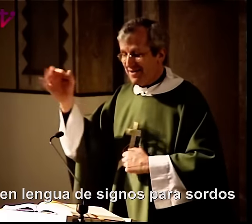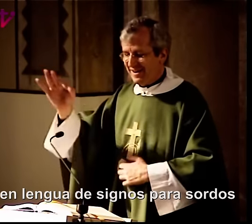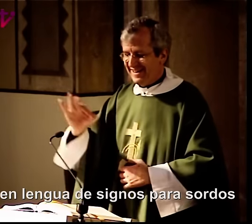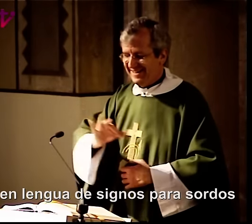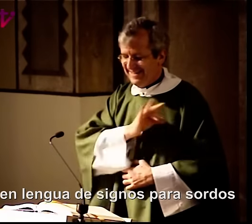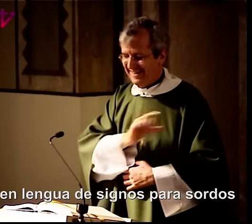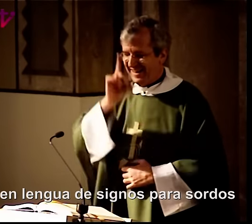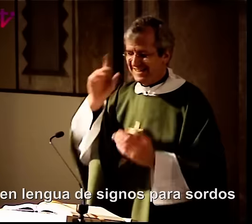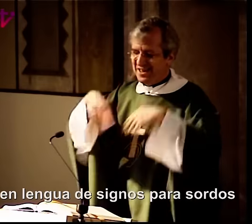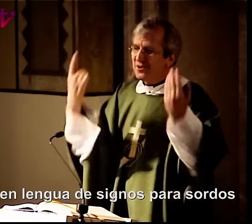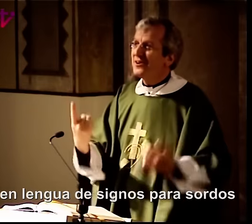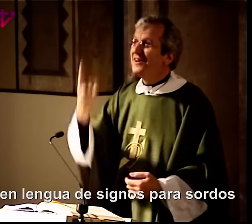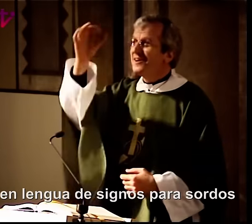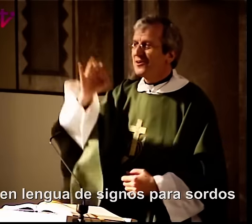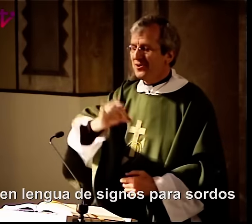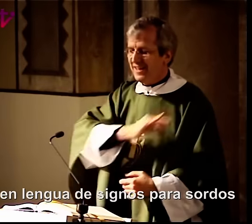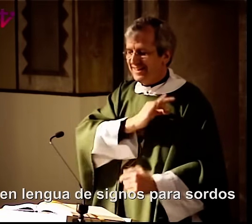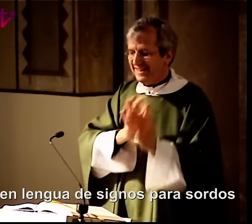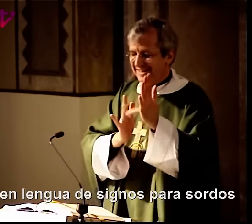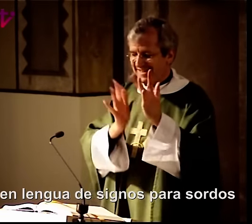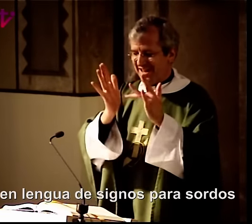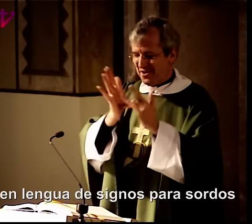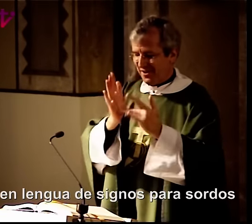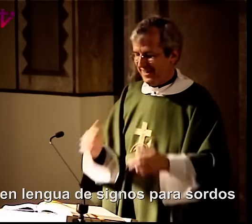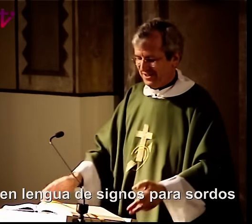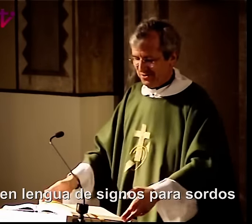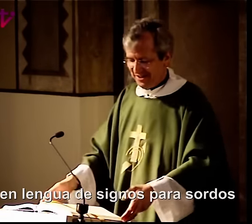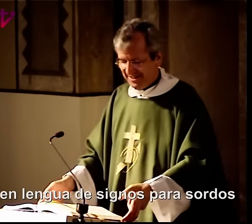Palabra del Señor, gloria a ti, Señor Jesús.